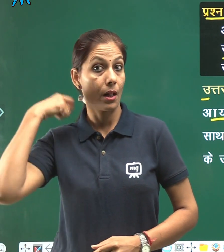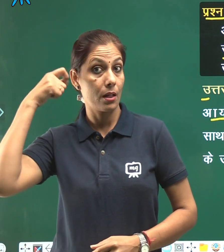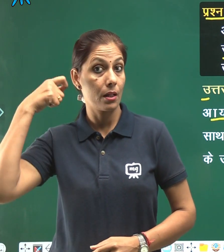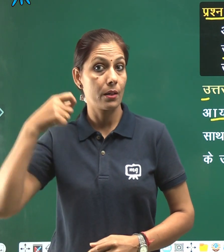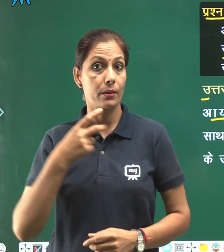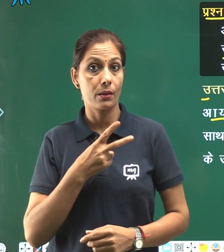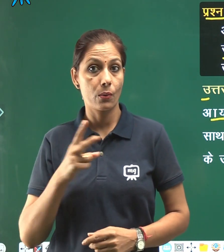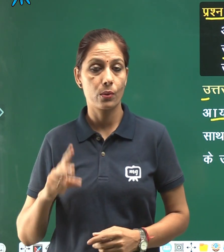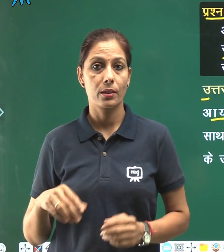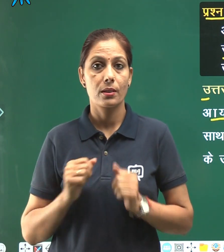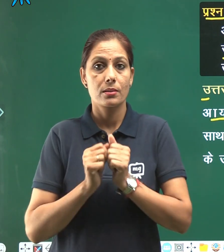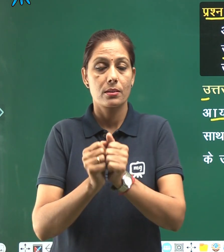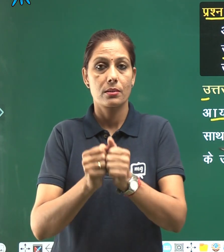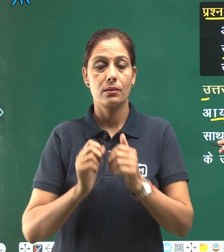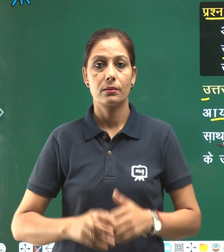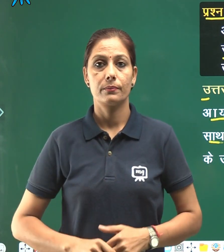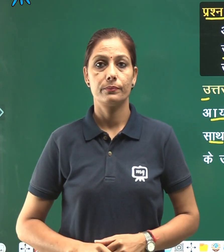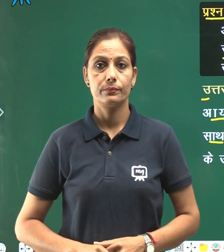साथ